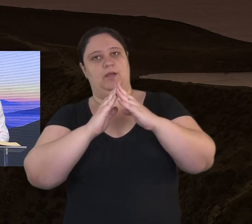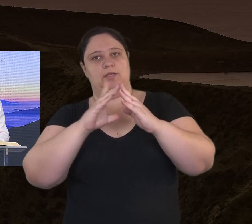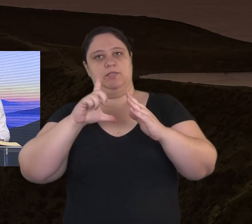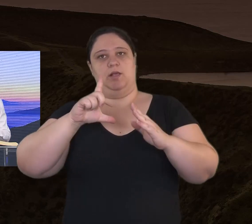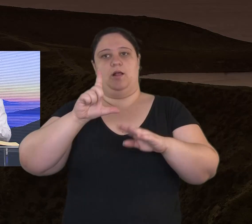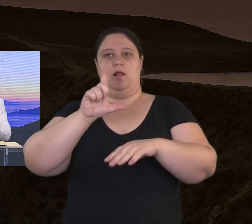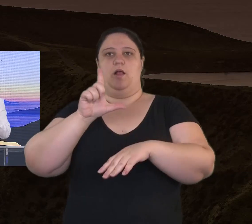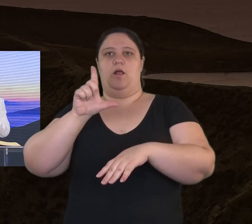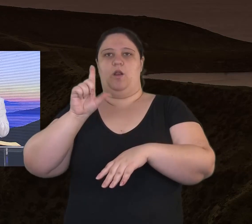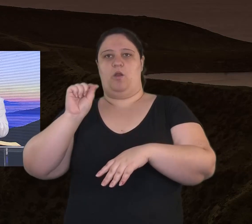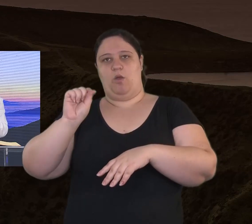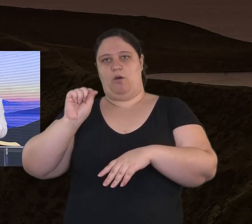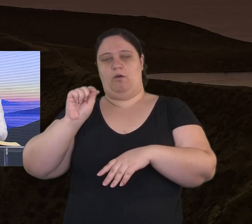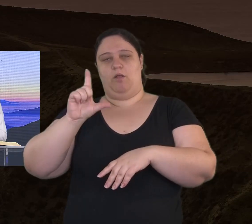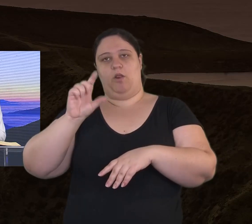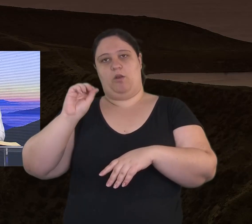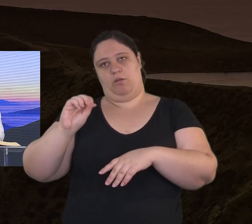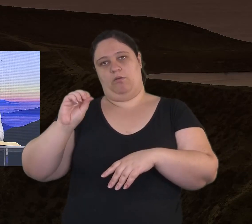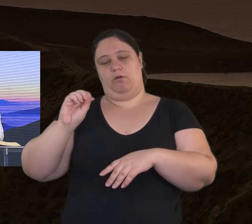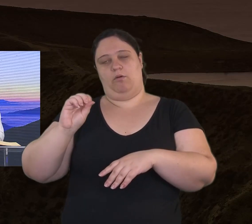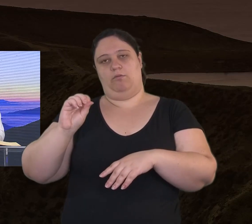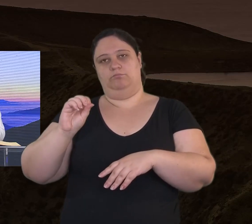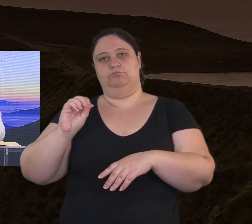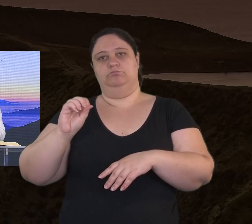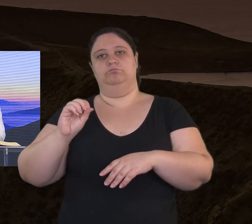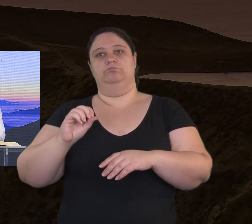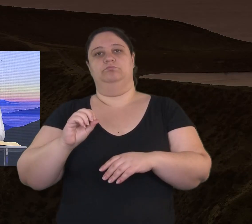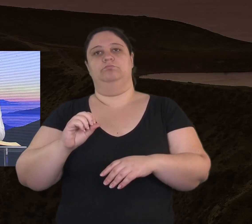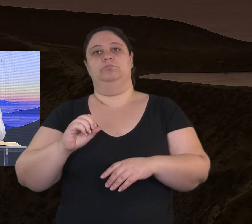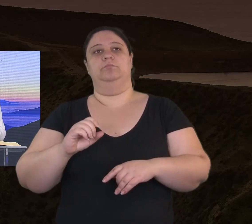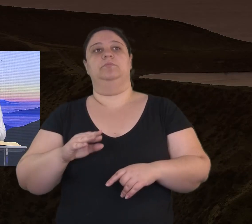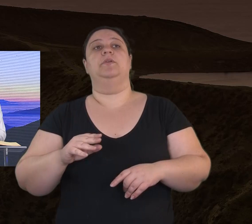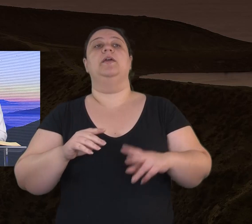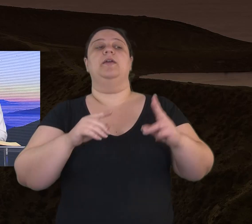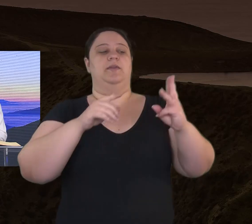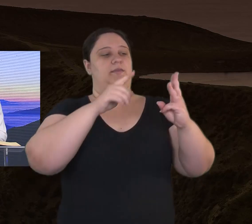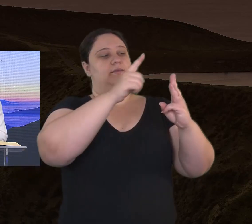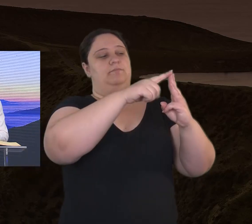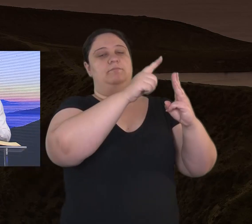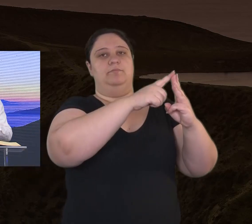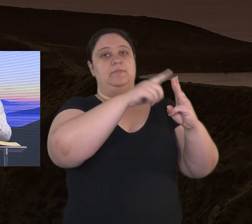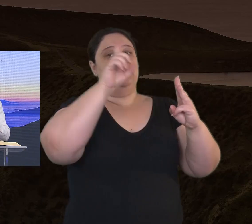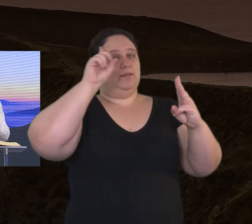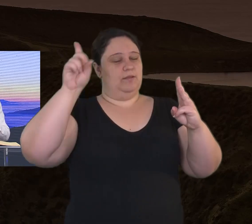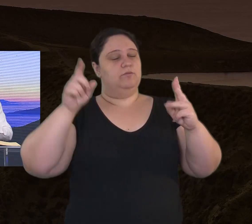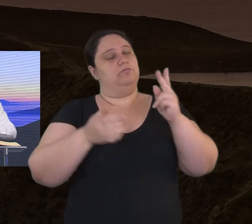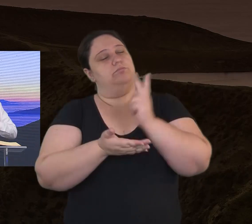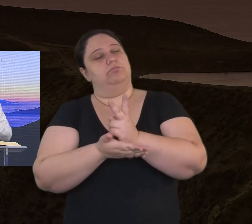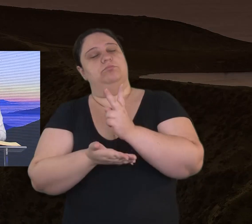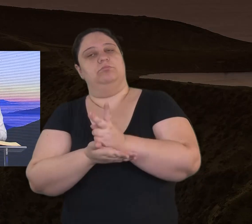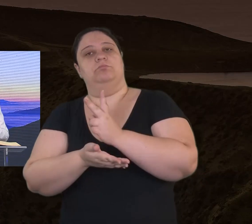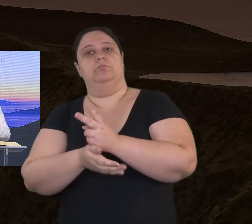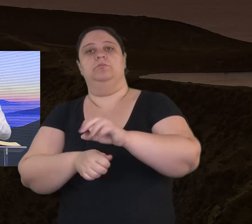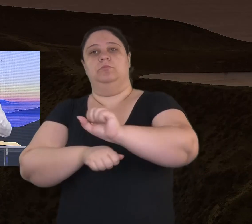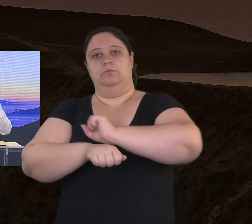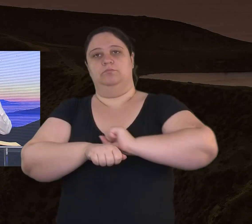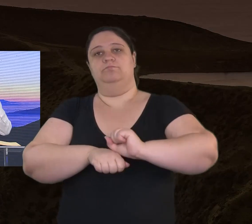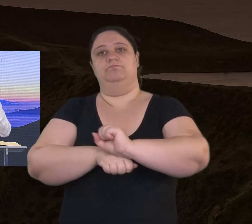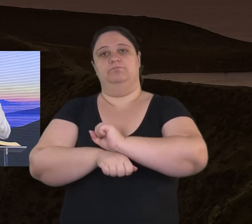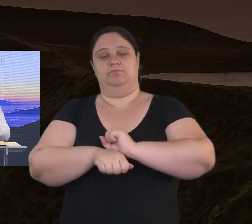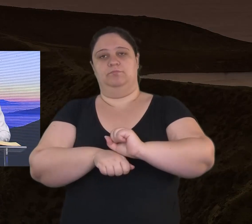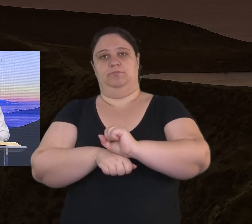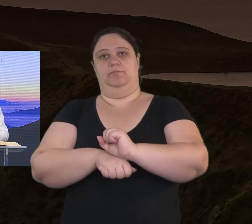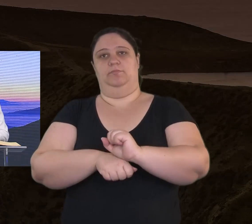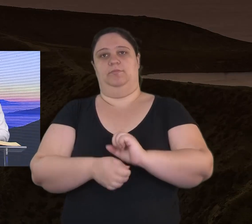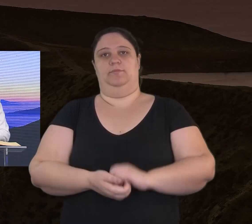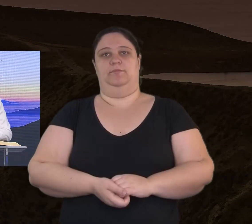Sodoma, né? E Deus ficou mais um pouco com Abraão. Portanto, Deus apareceu a Abraão na forma